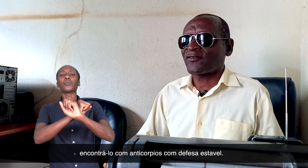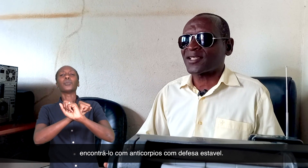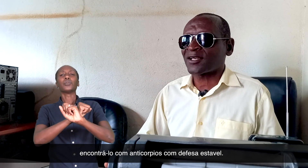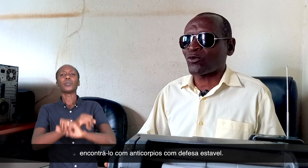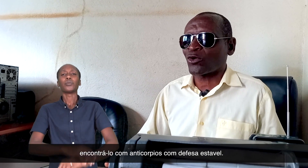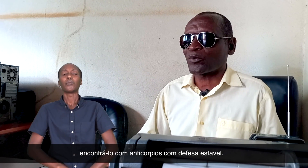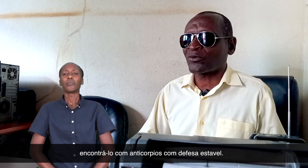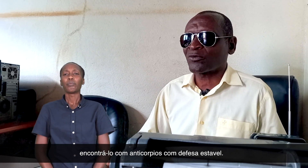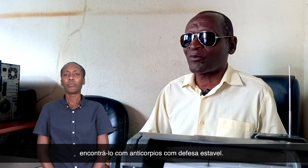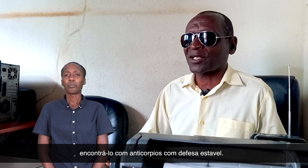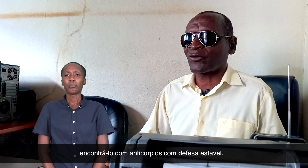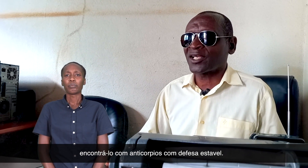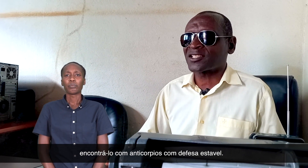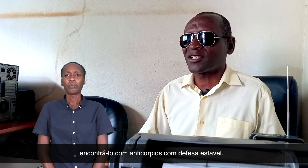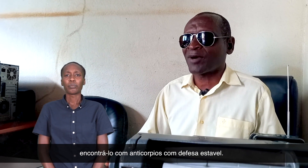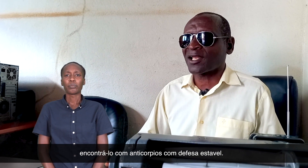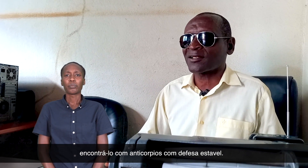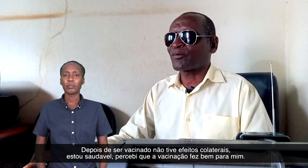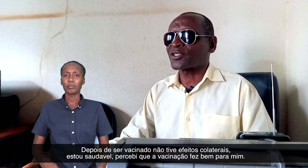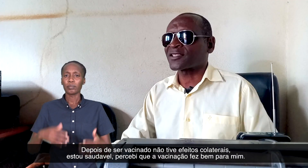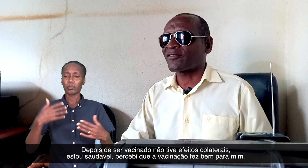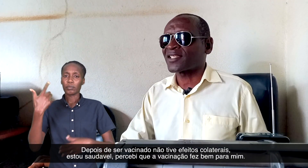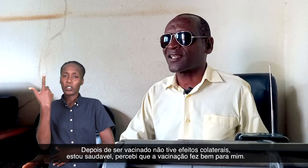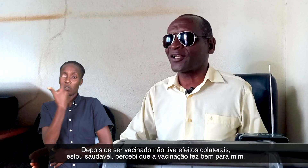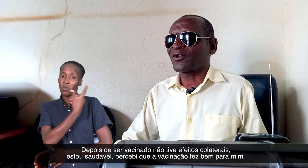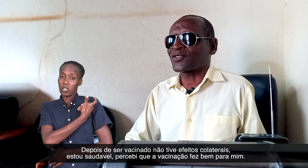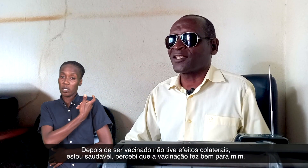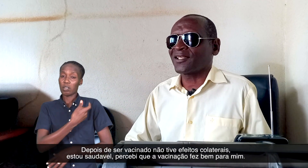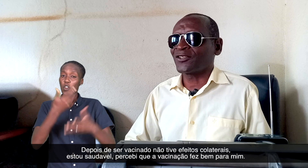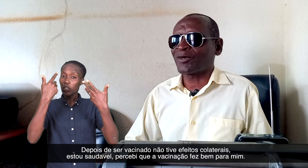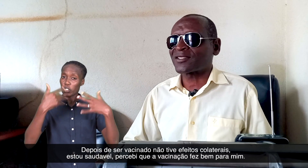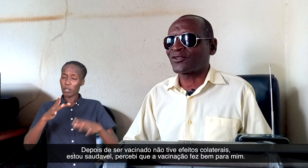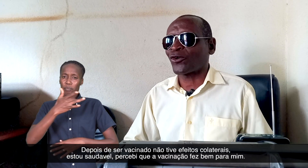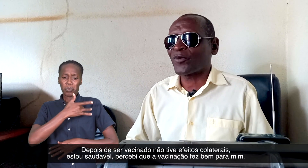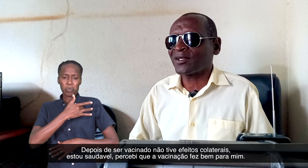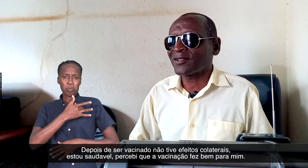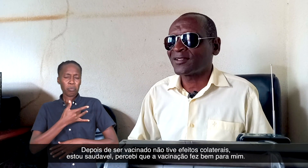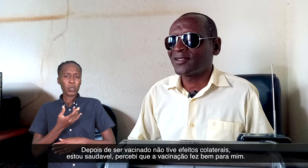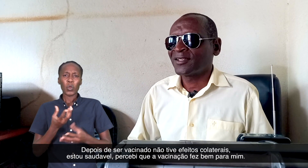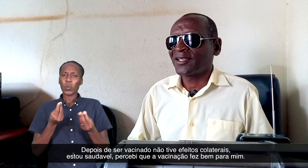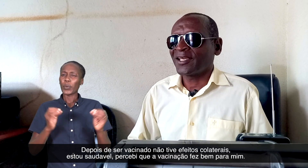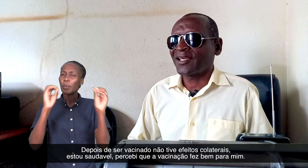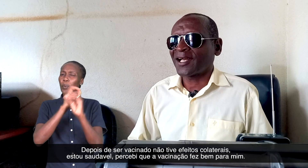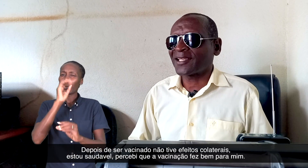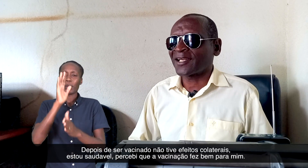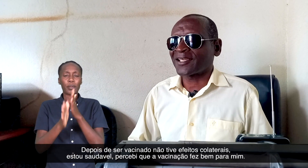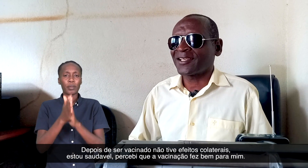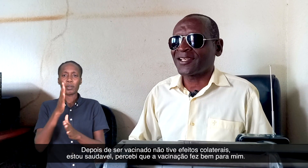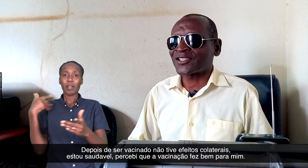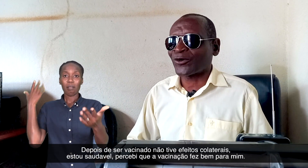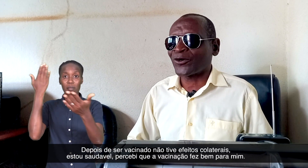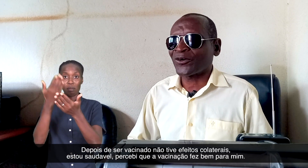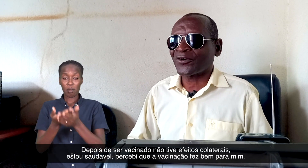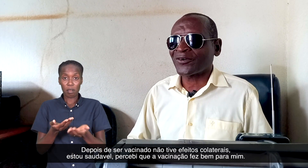uma defesa no corpo, para não lhe agir mal. Depois de ser vacinado, não senti nenhum sintoma. Até